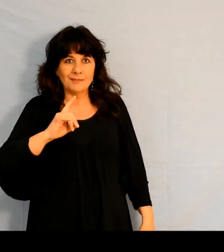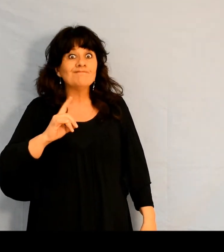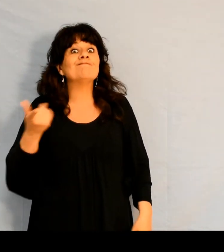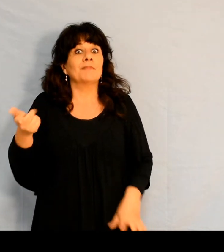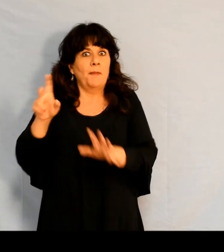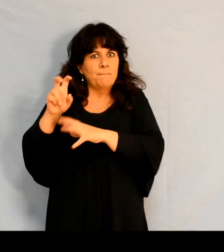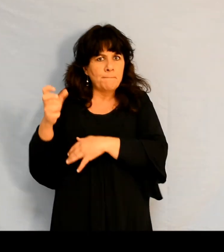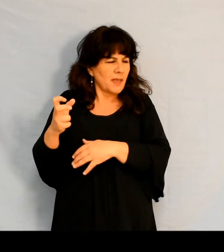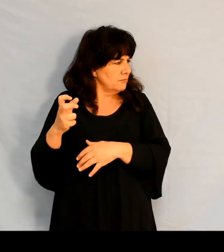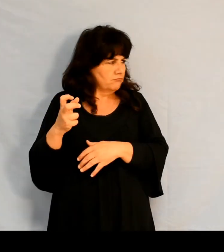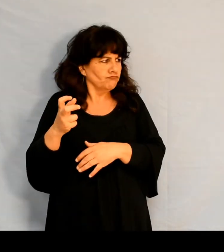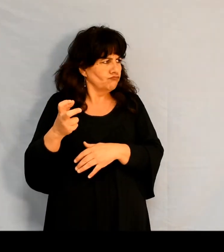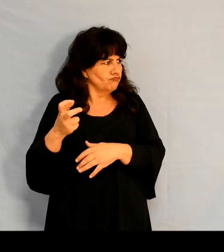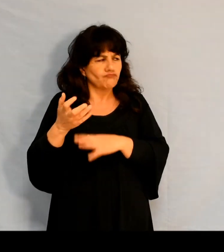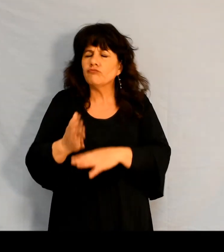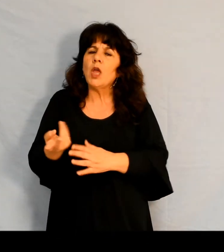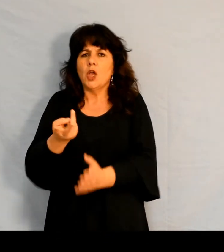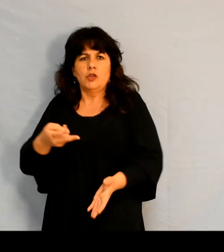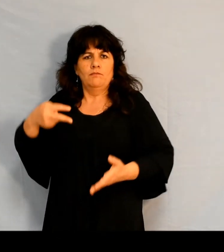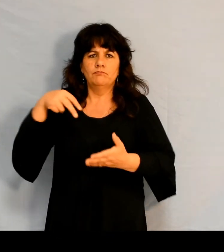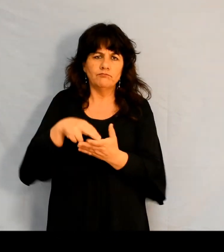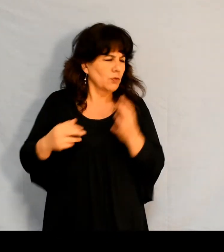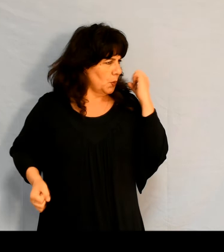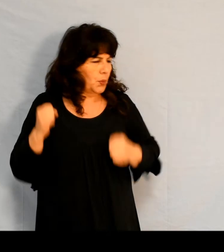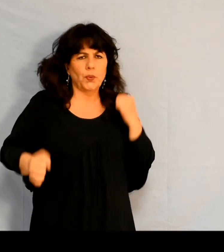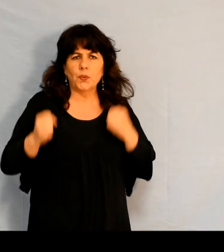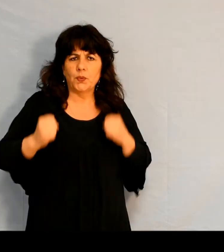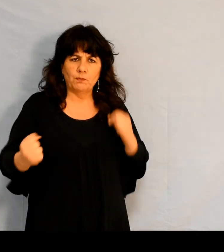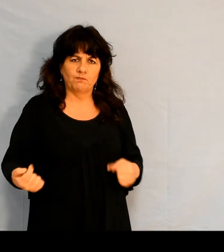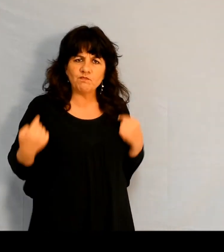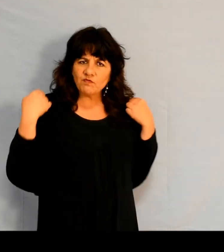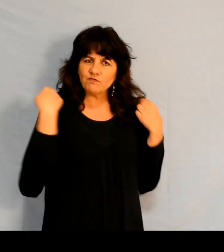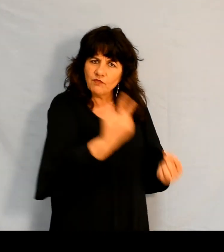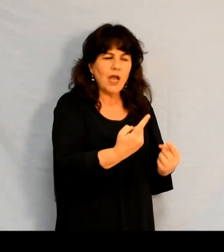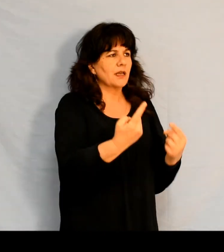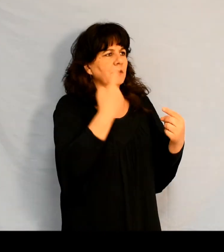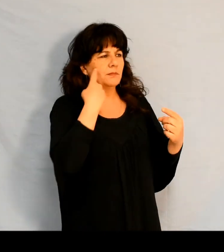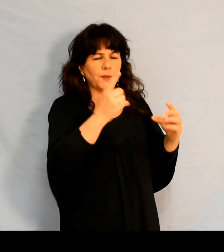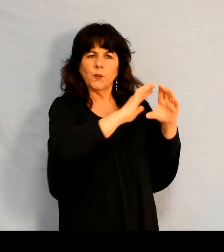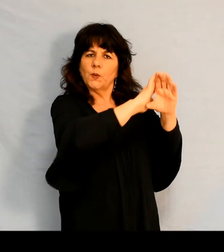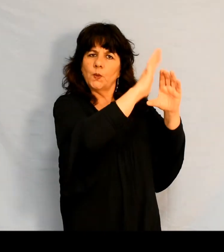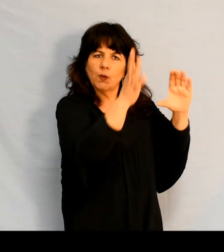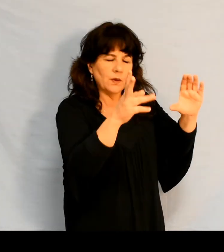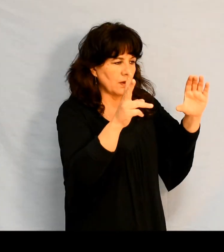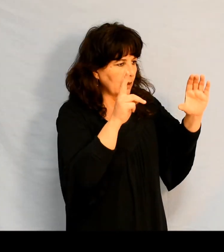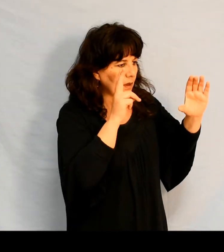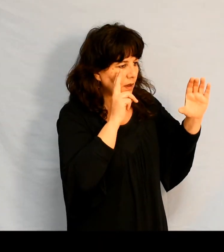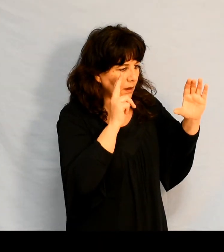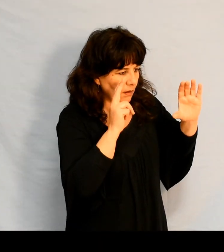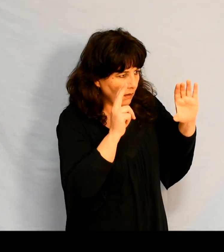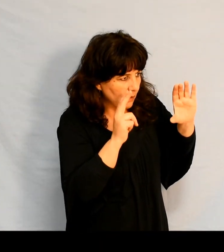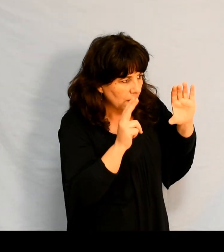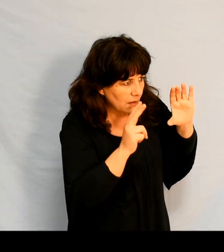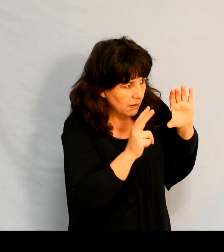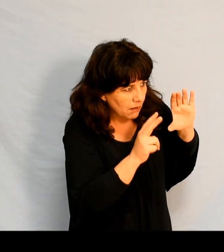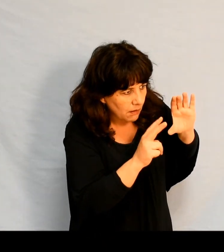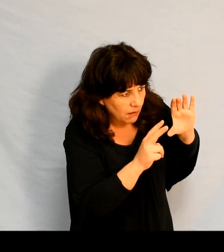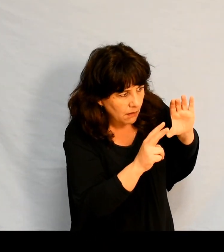tombeau. Mais en se penchant, il vit les linges, et eux seuls.